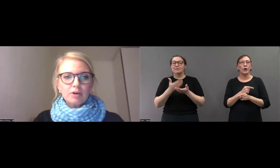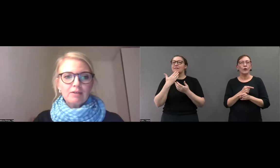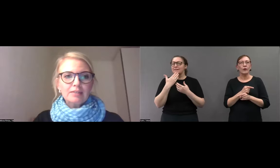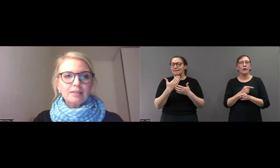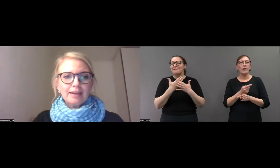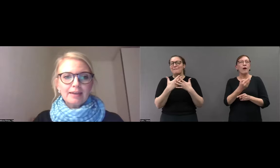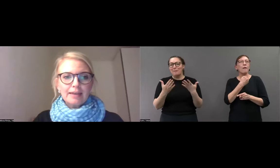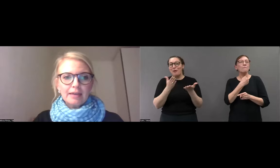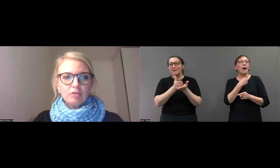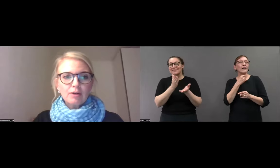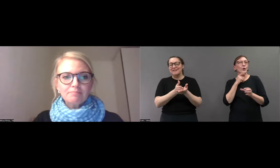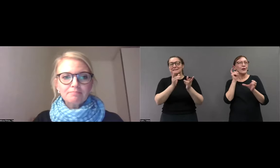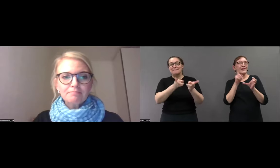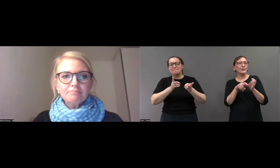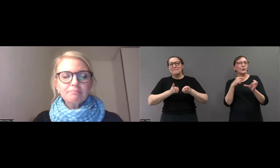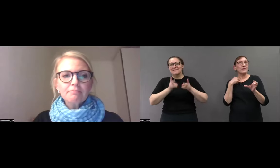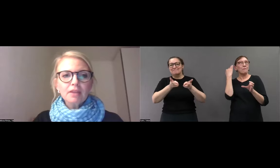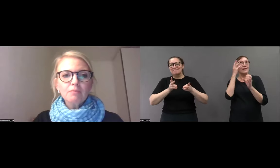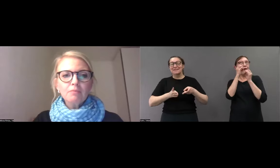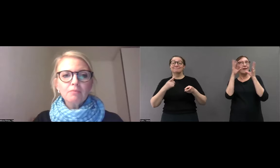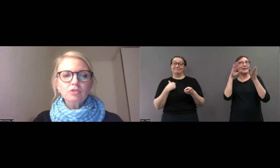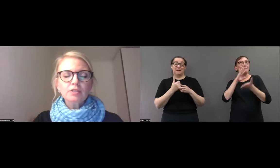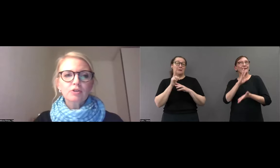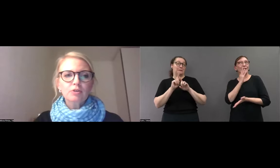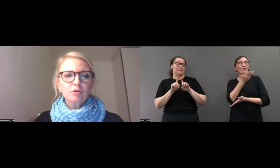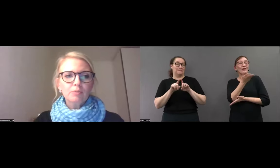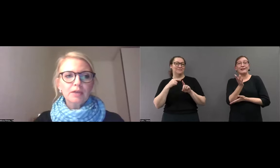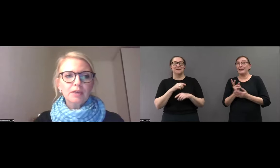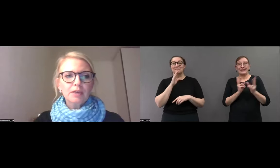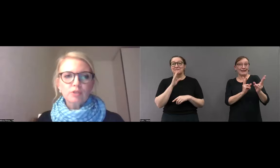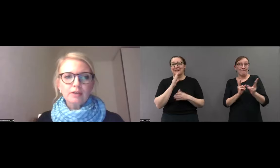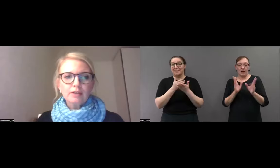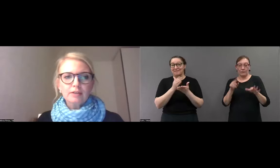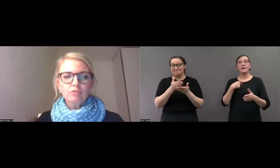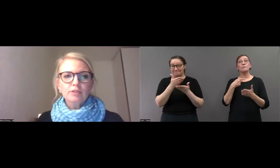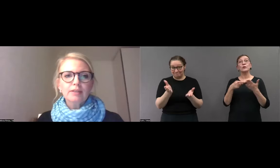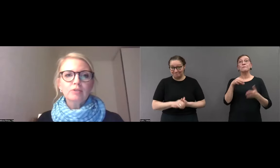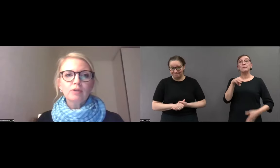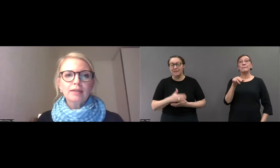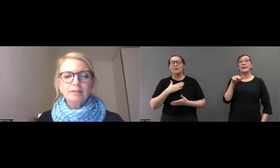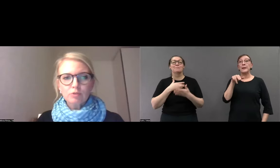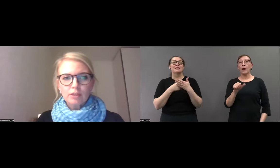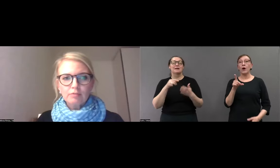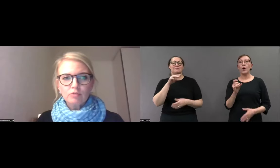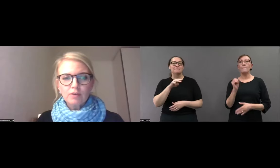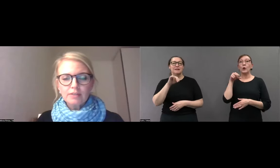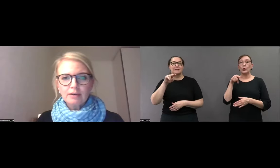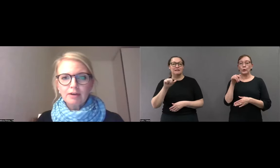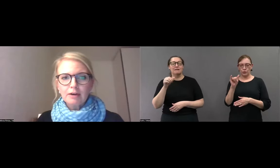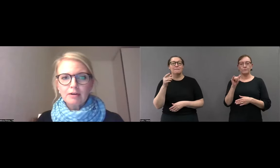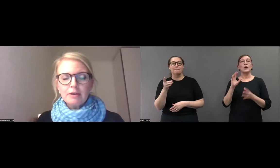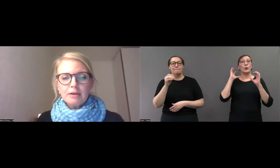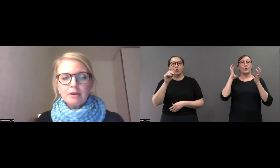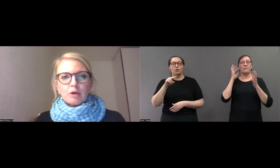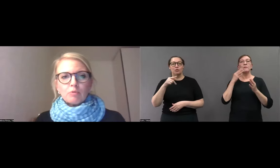aion seuraavaksi teille kertoa. Mun nimeni tosiaan on Minna Pöntys ja työskentelen Ylellä